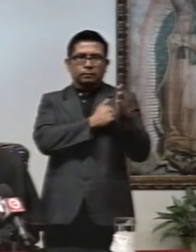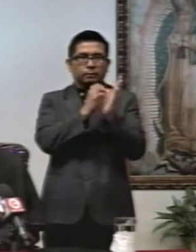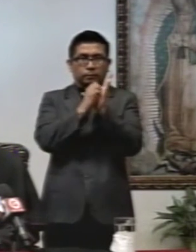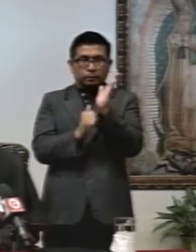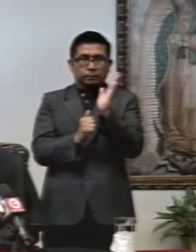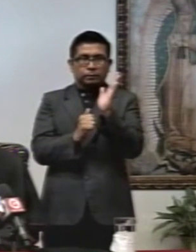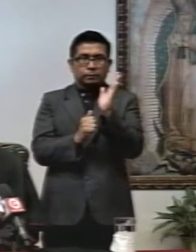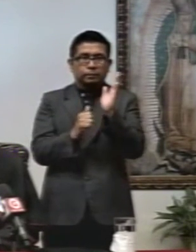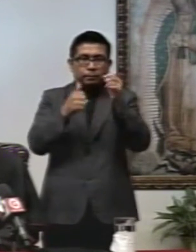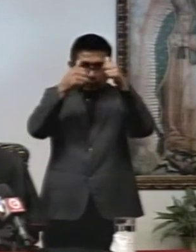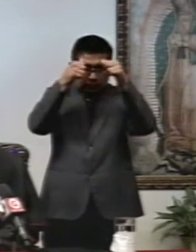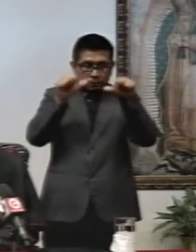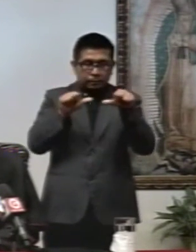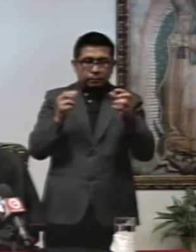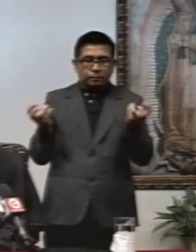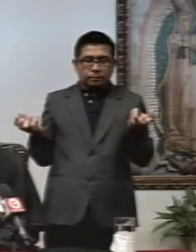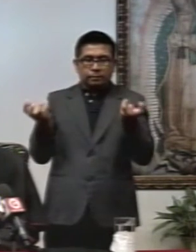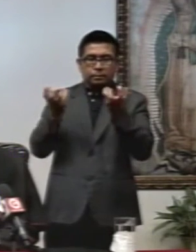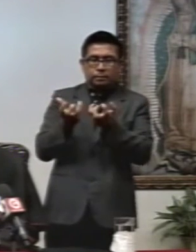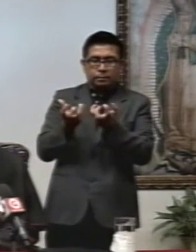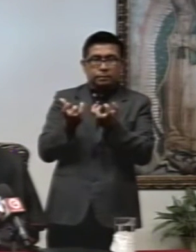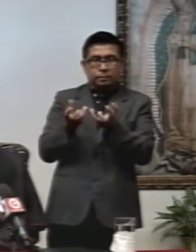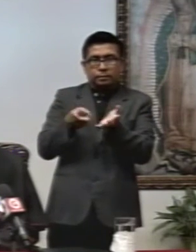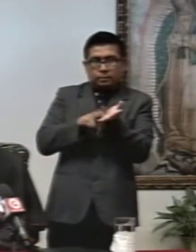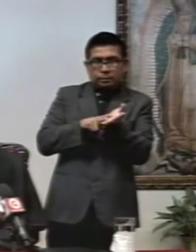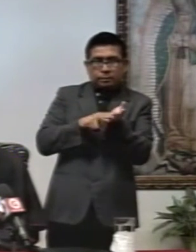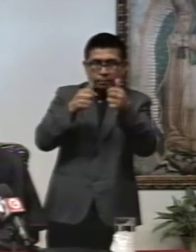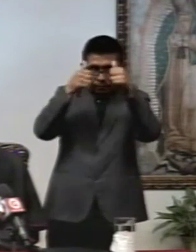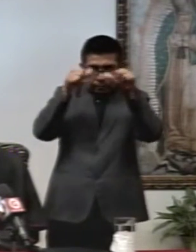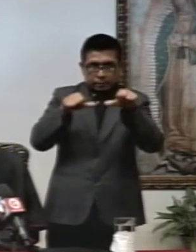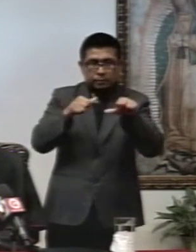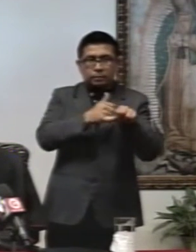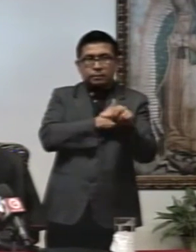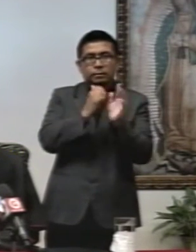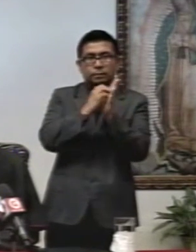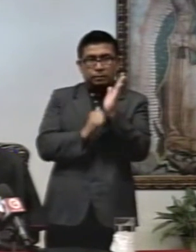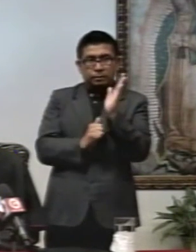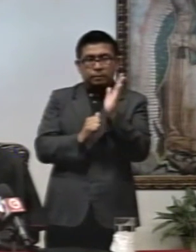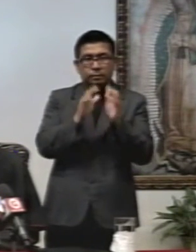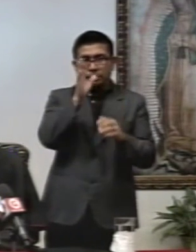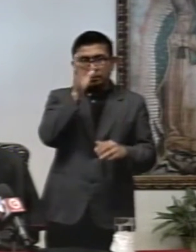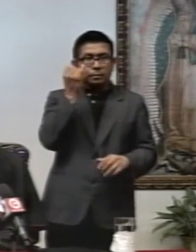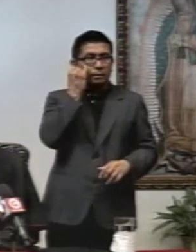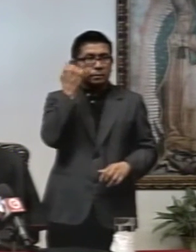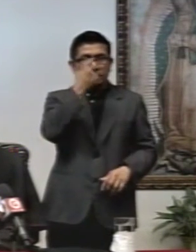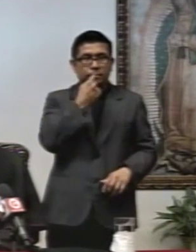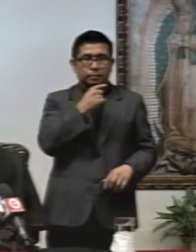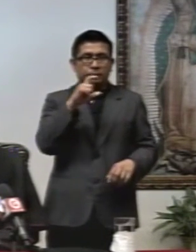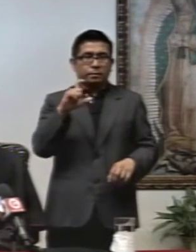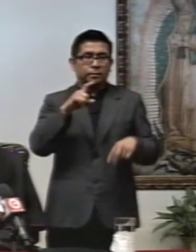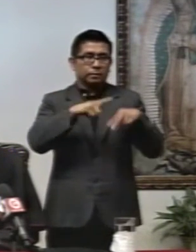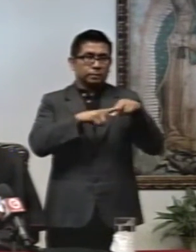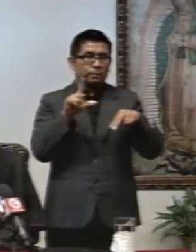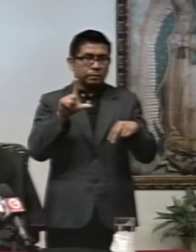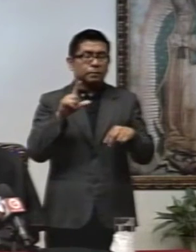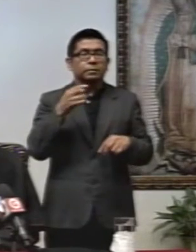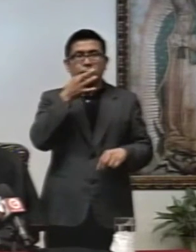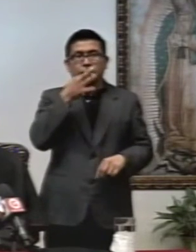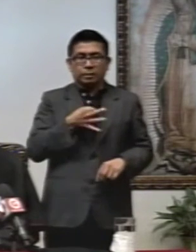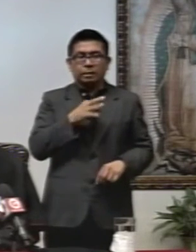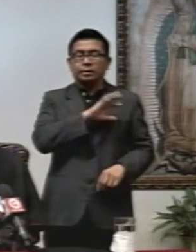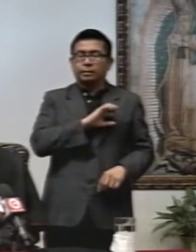o este acuerdo, digamos, de responsabilidad fiscal, por supuesto que la